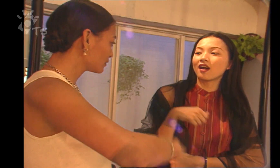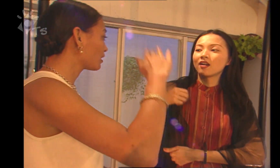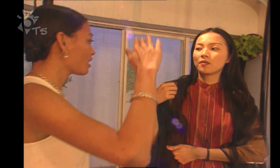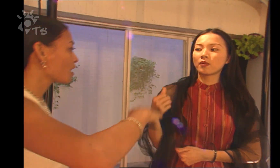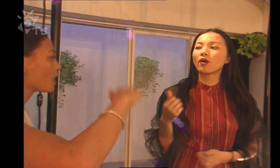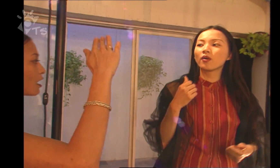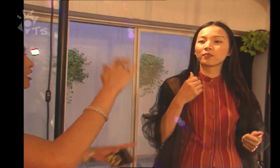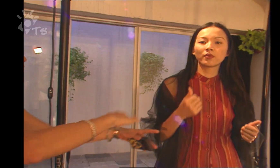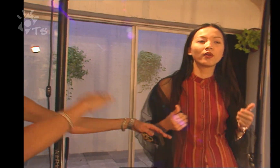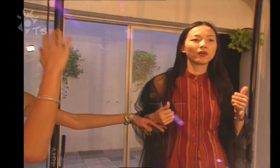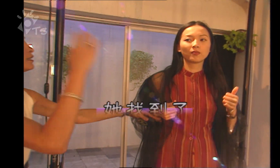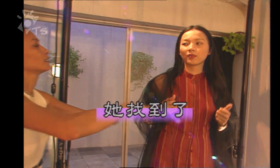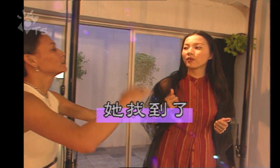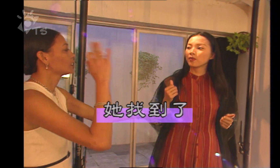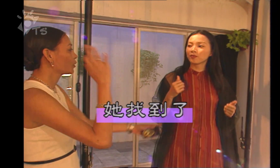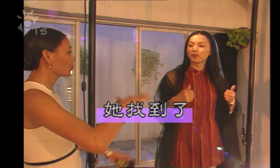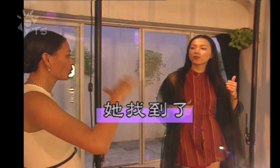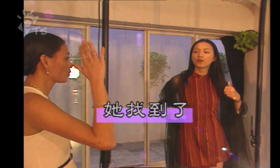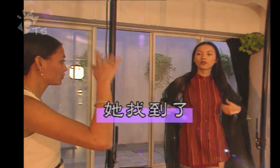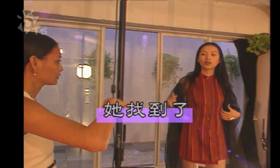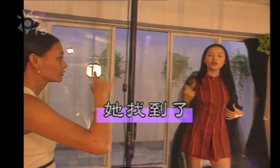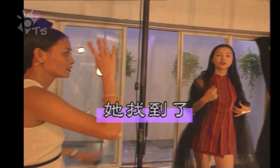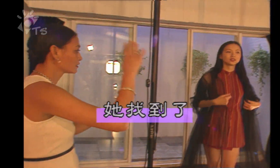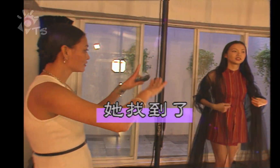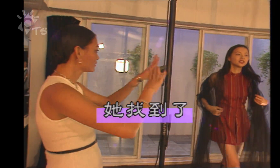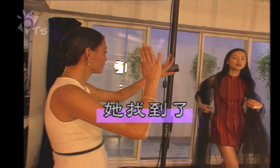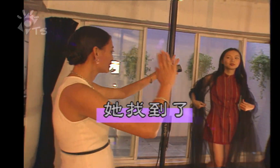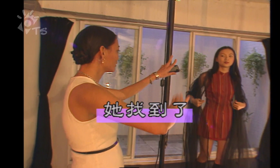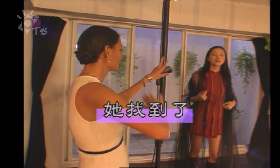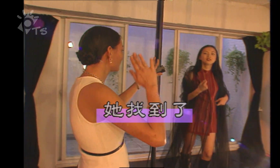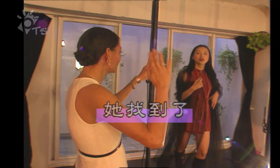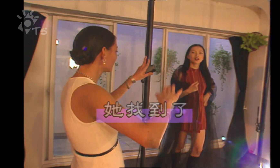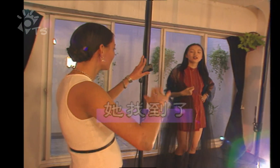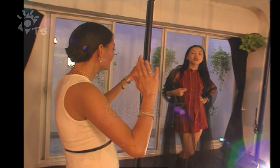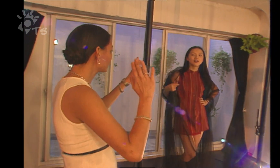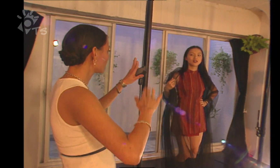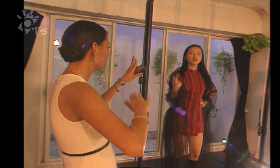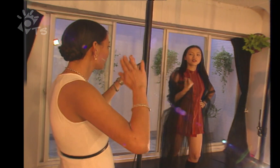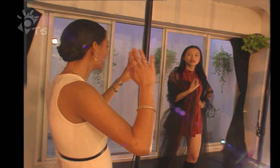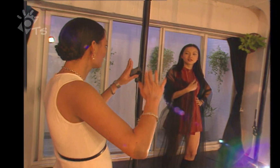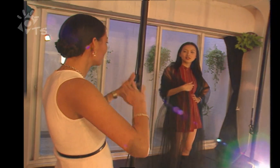Oh,